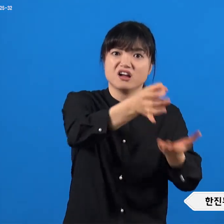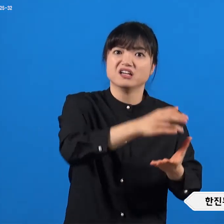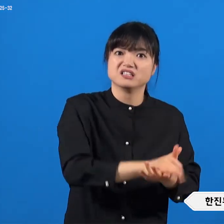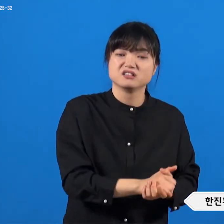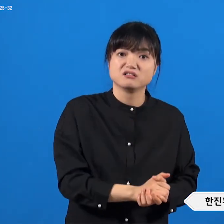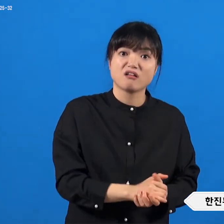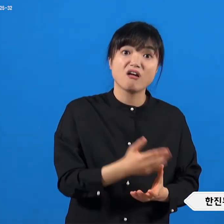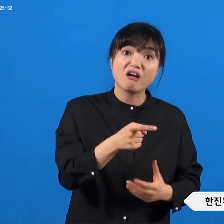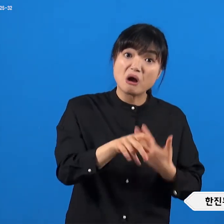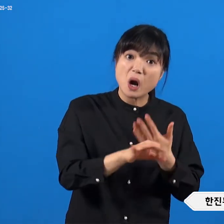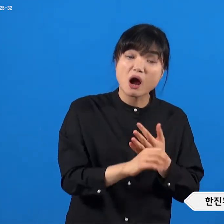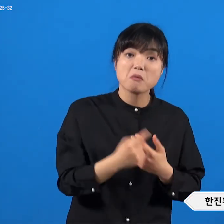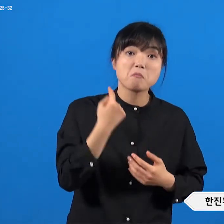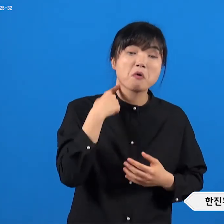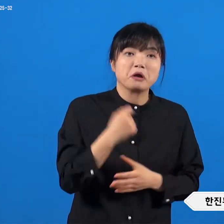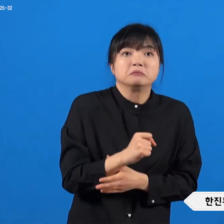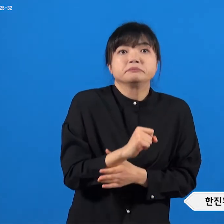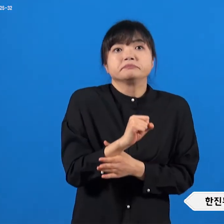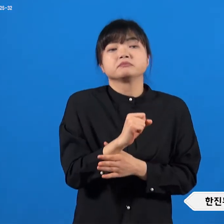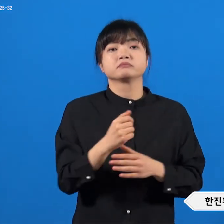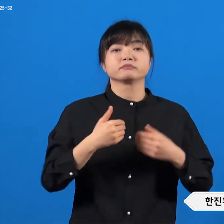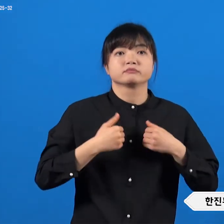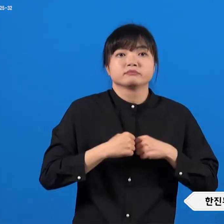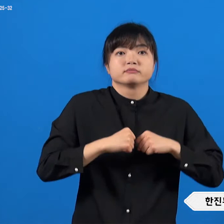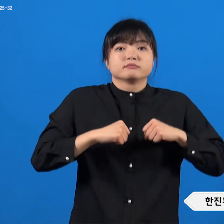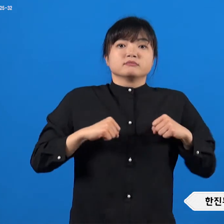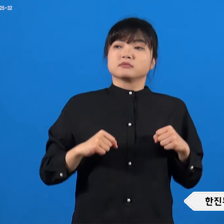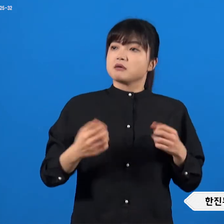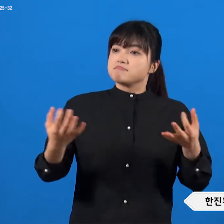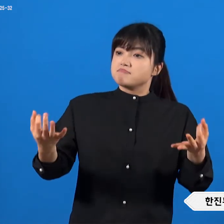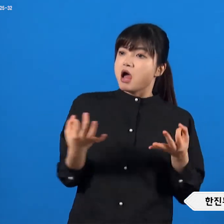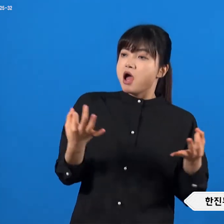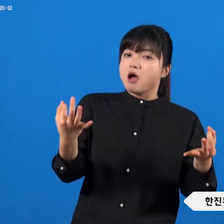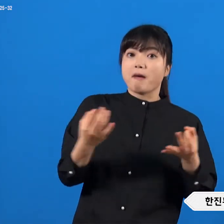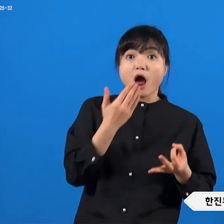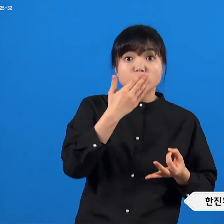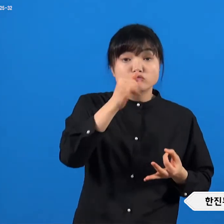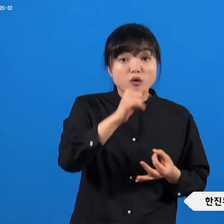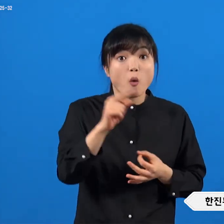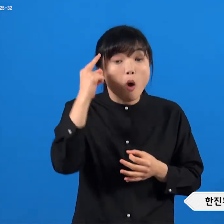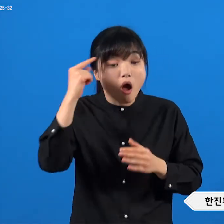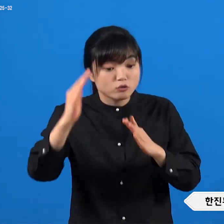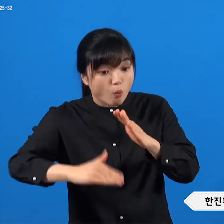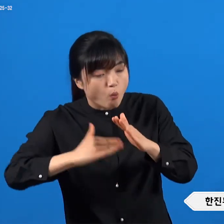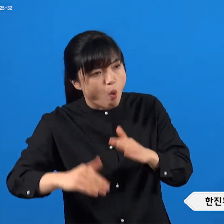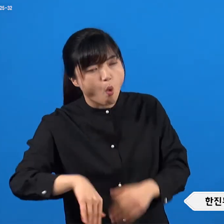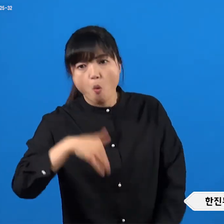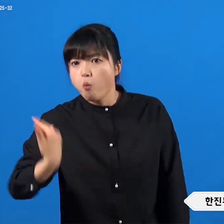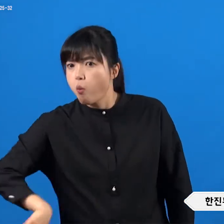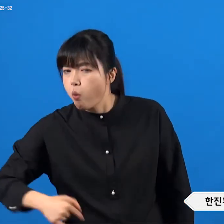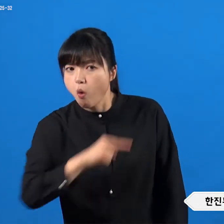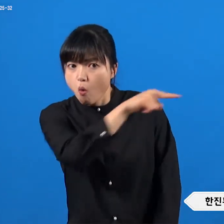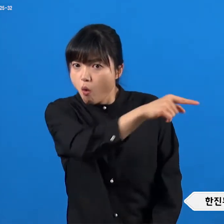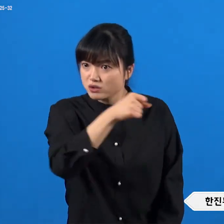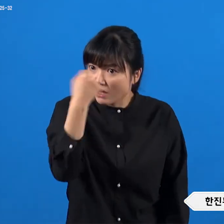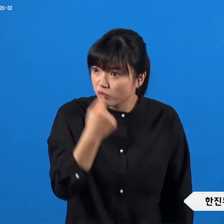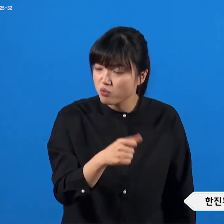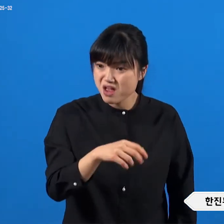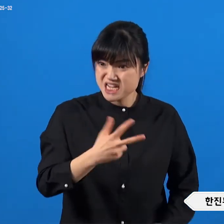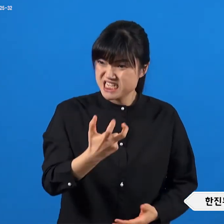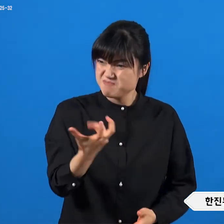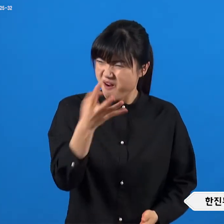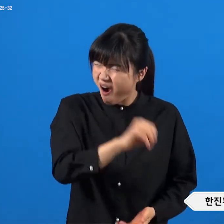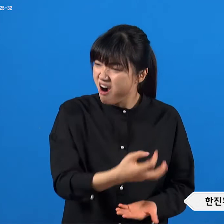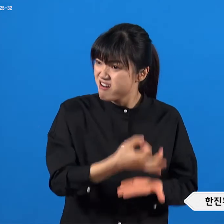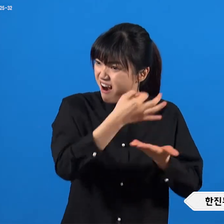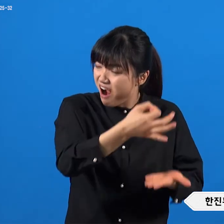그러면 좀 목에 힘이 뻣뻣하게 들어갈 수도 있지 않습니까? 교인들이 전부가 야, 저분이